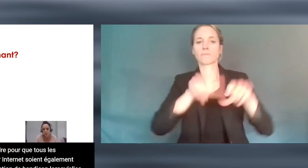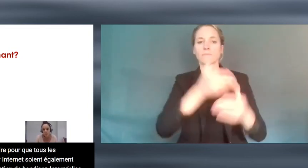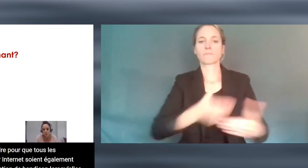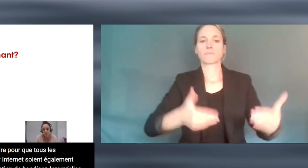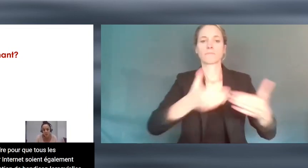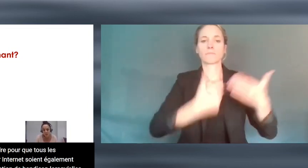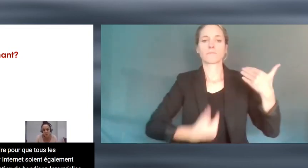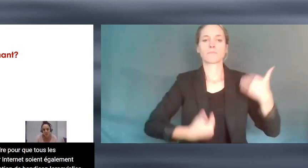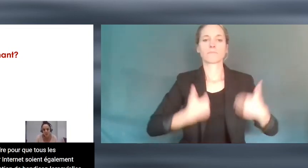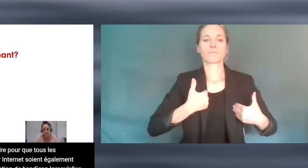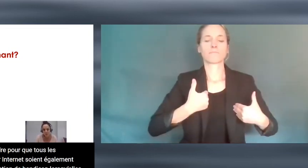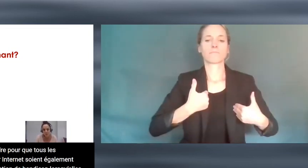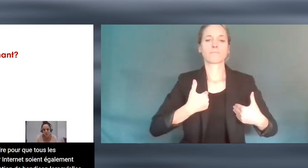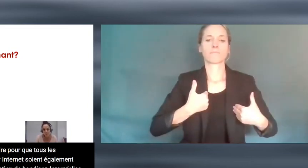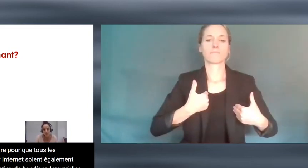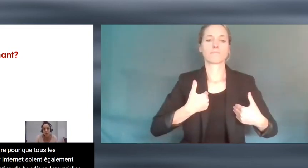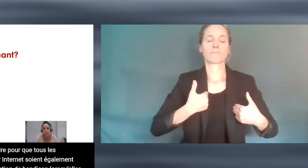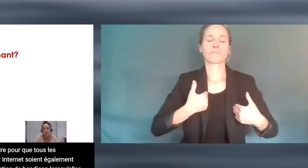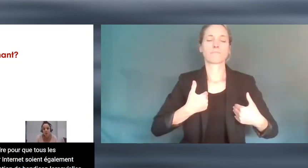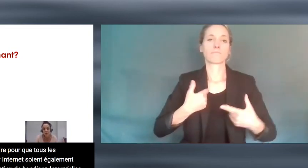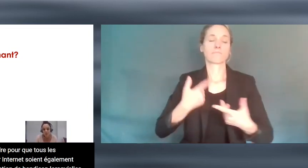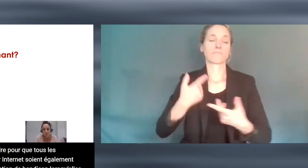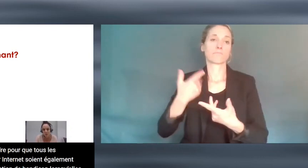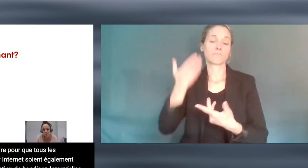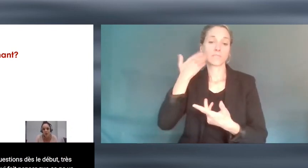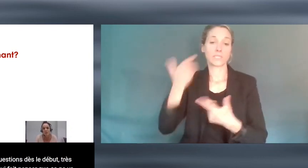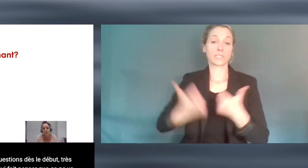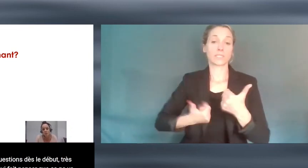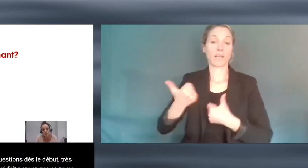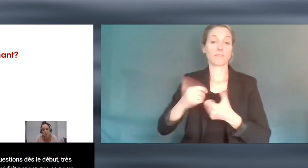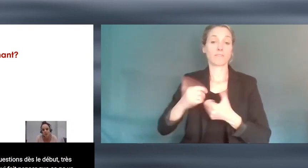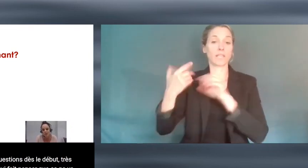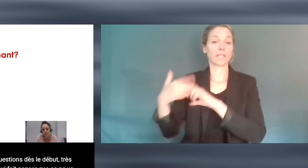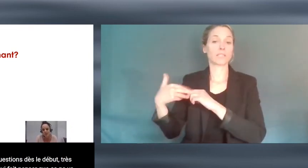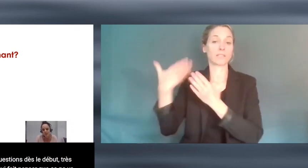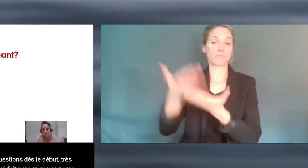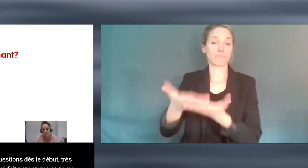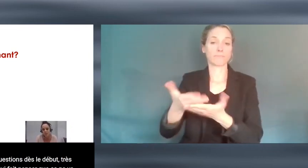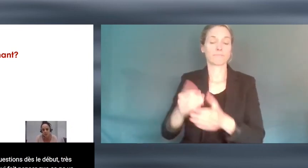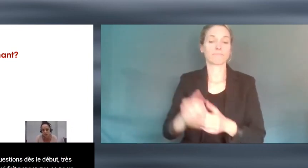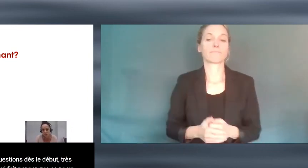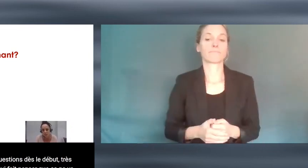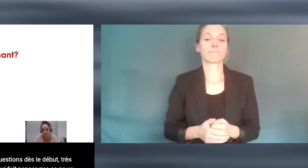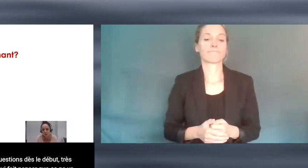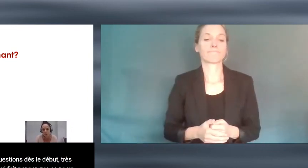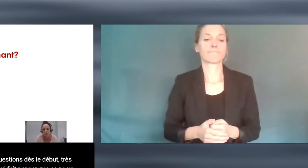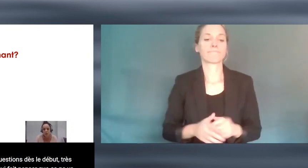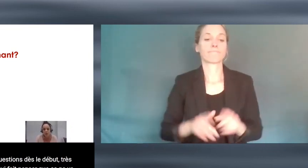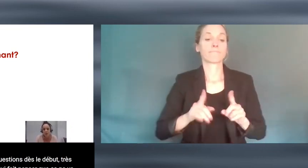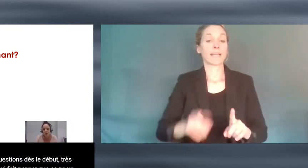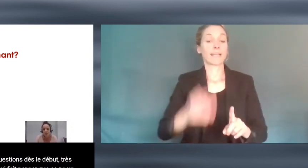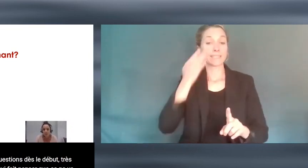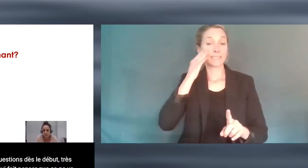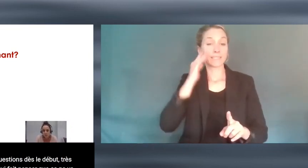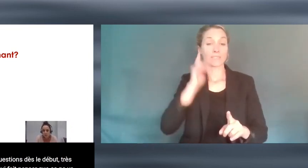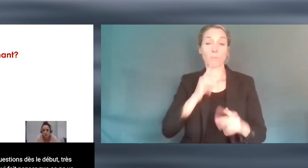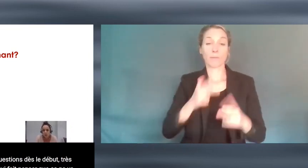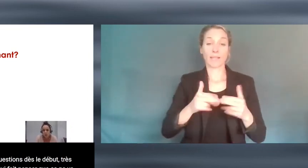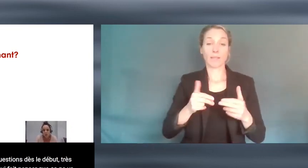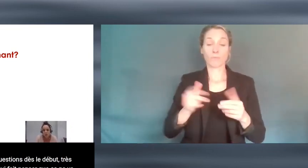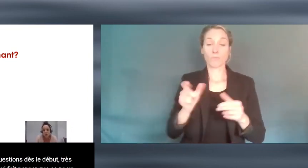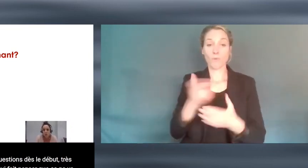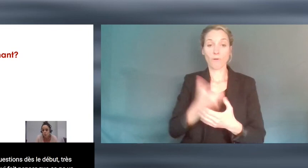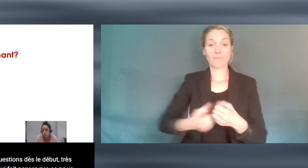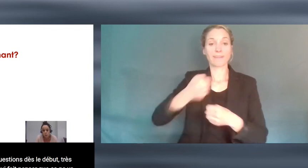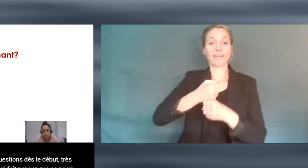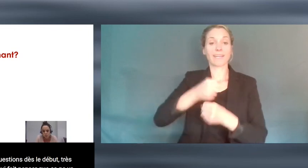lorsqu'elles proposent un service sur Internet. Tout ça en sachant que si on pense à ces questions dès le début, eh bien, très souvent,